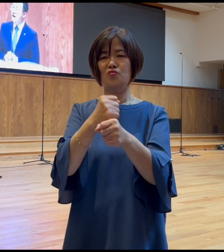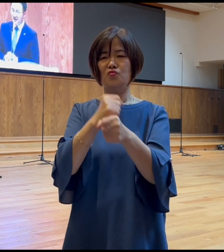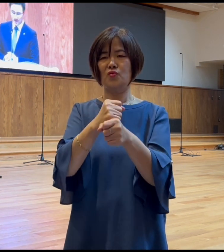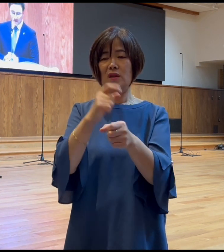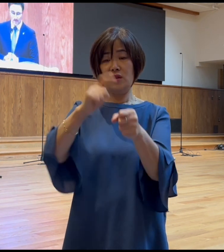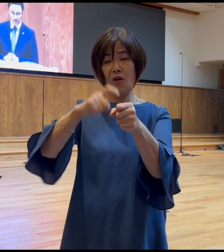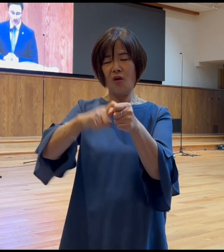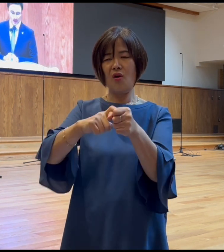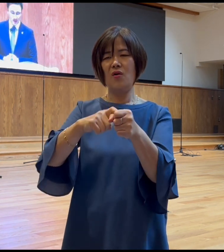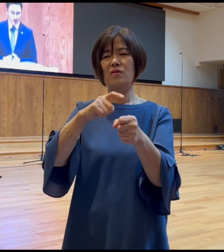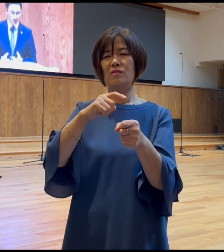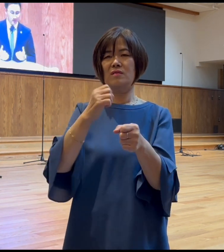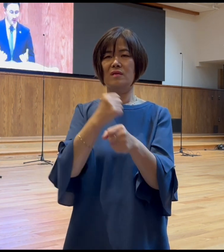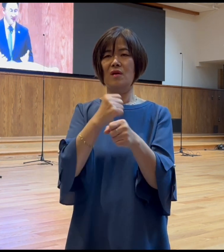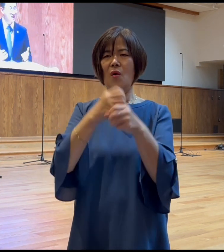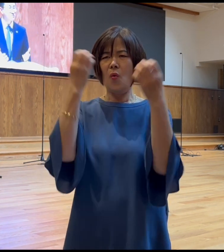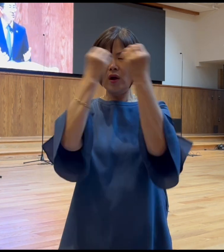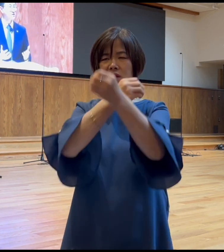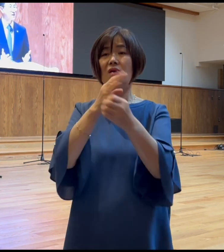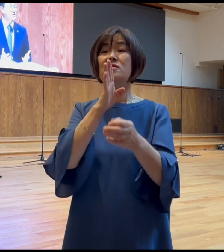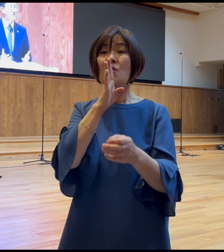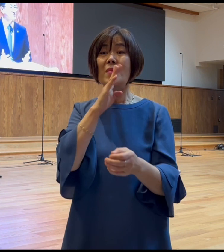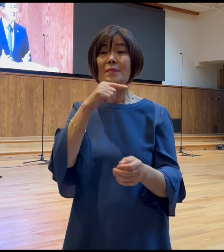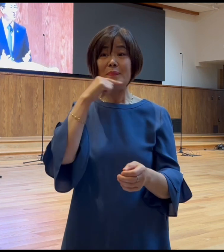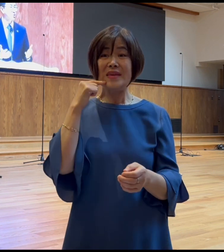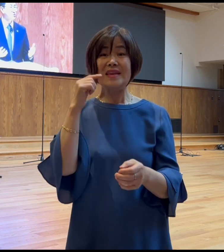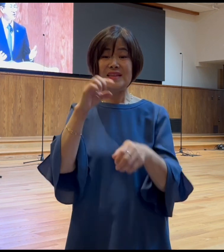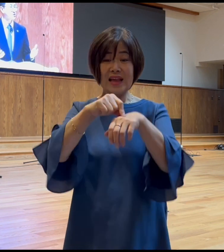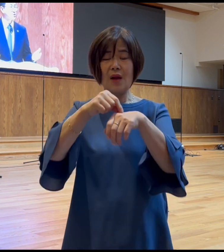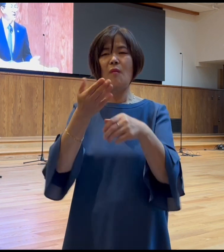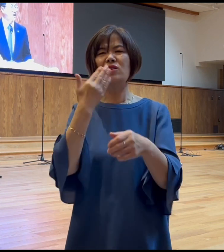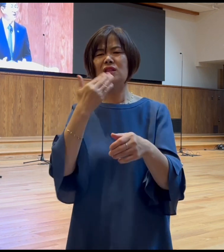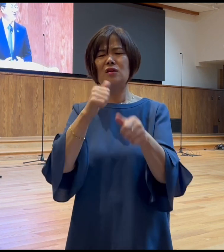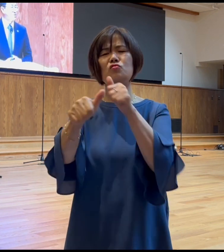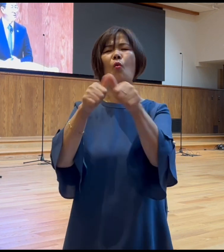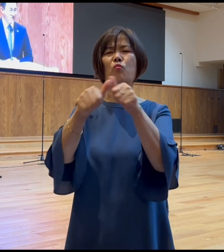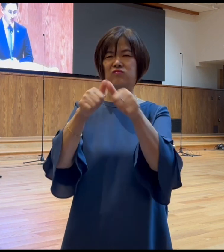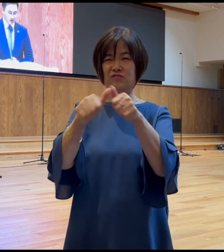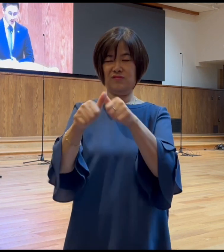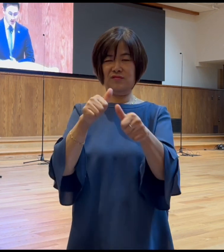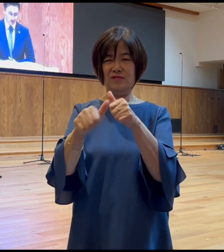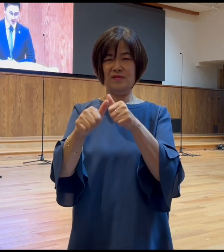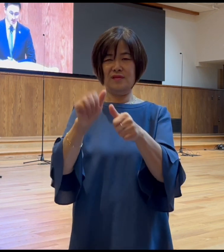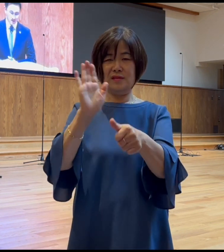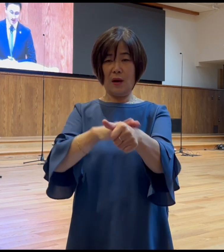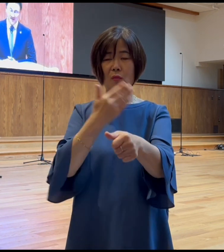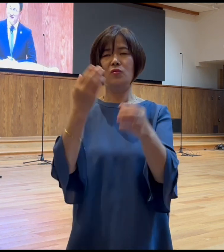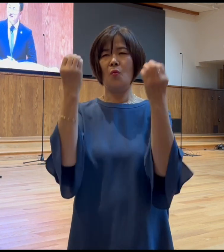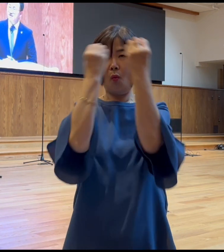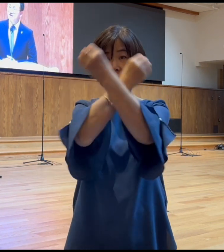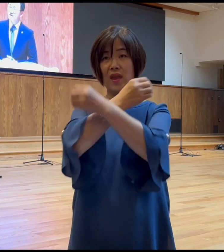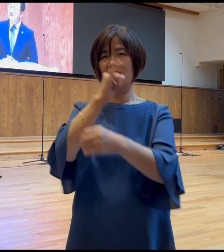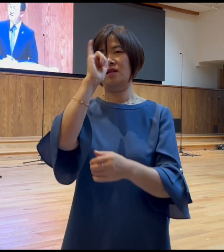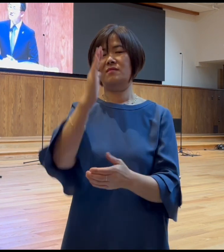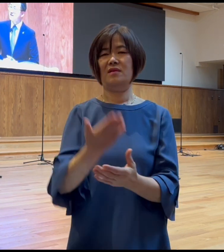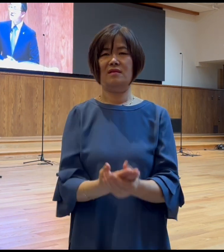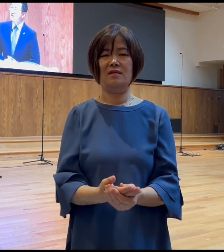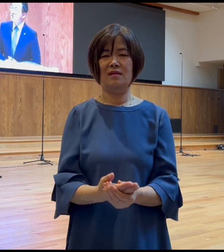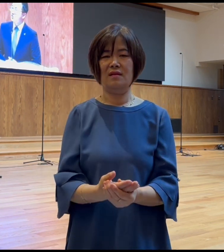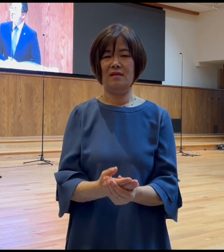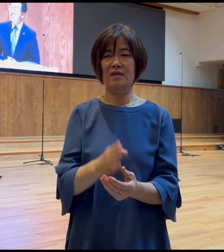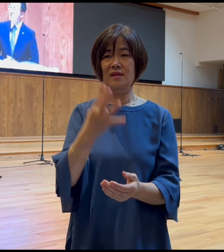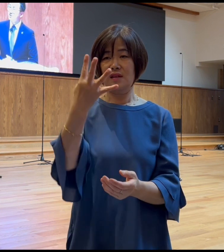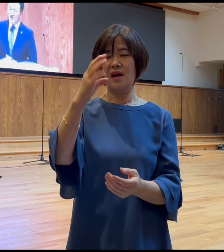것을 오해해서 실제로 피와 살을 먹는다는 이 소문과 소리가 로마 제국에 퍼져 있었습니다.